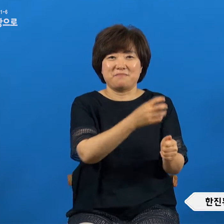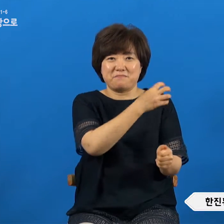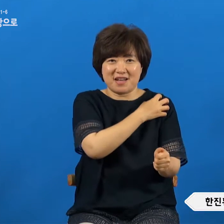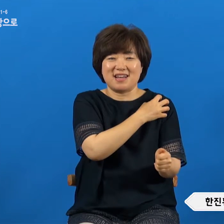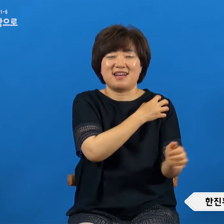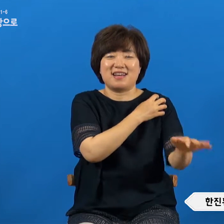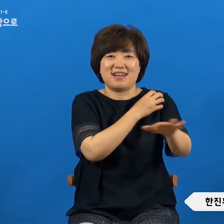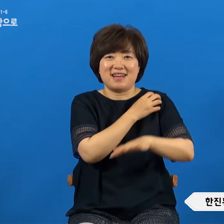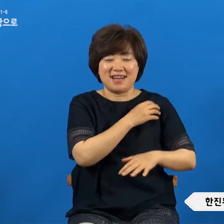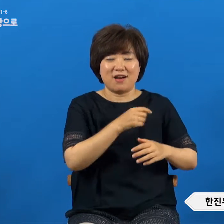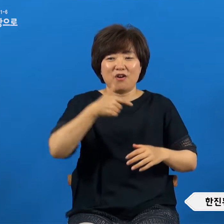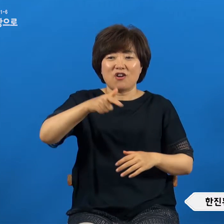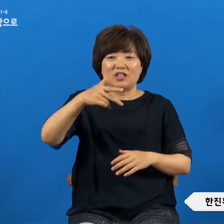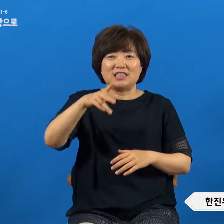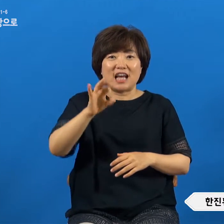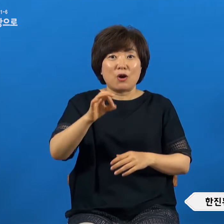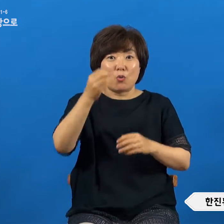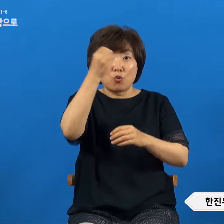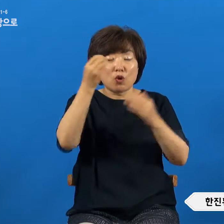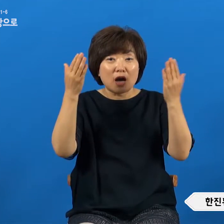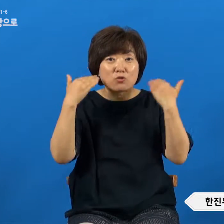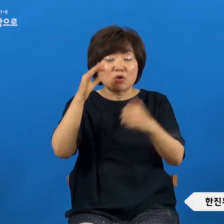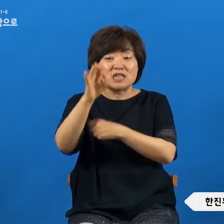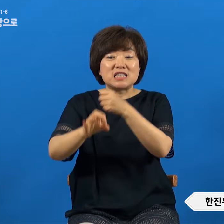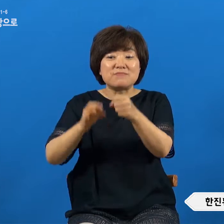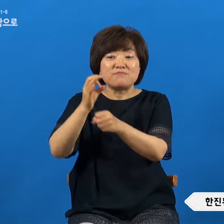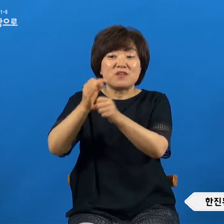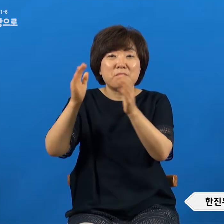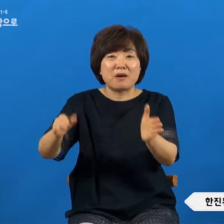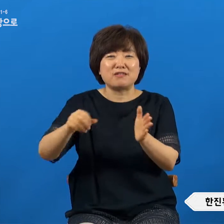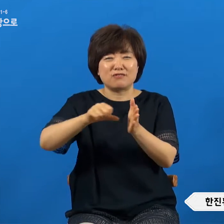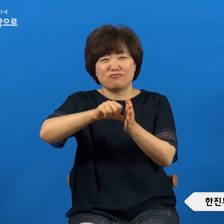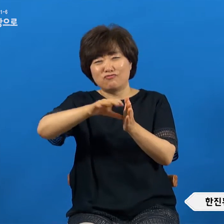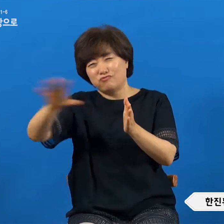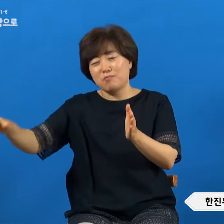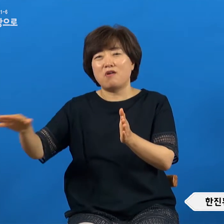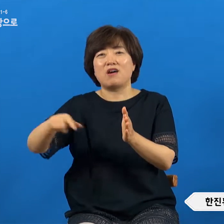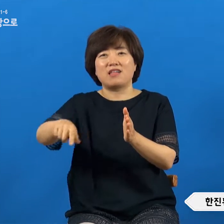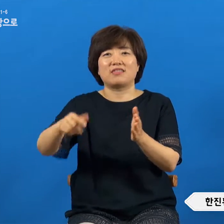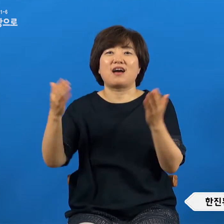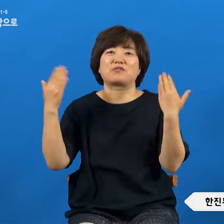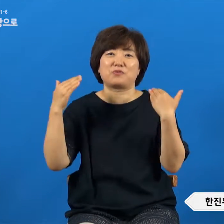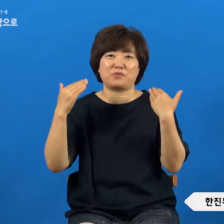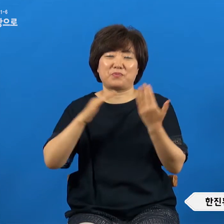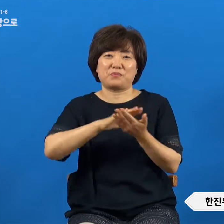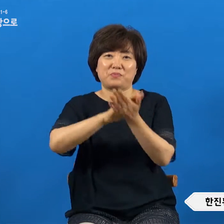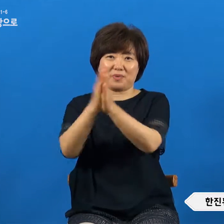시작했고, 거창고등학교는 10년 만에 지방에서 명문이 됐습니다.